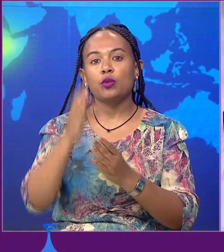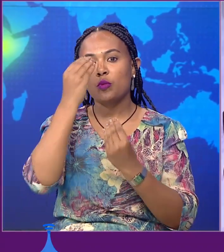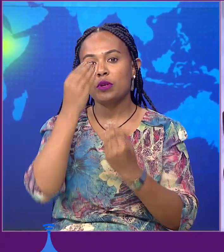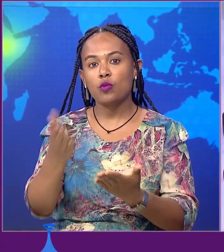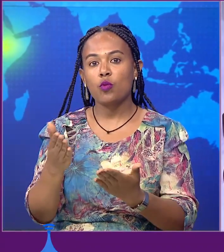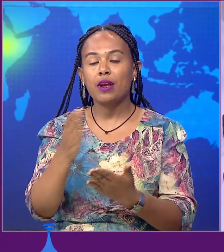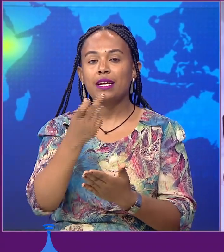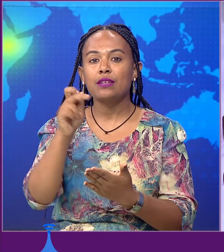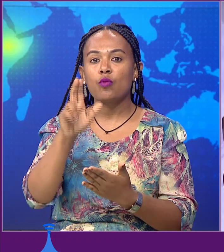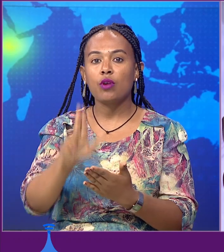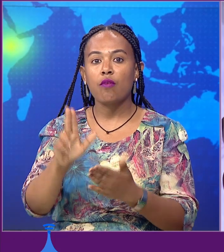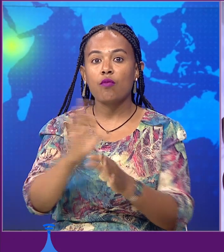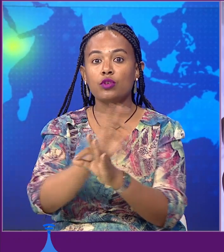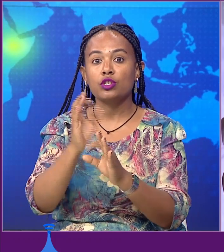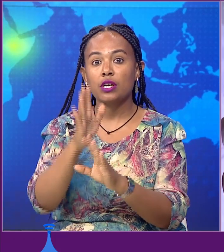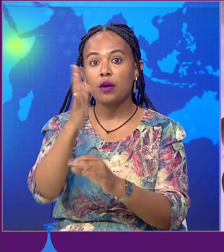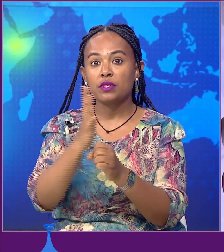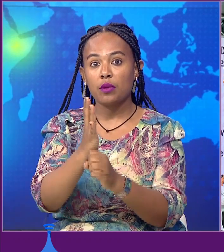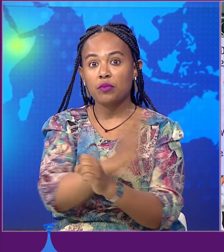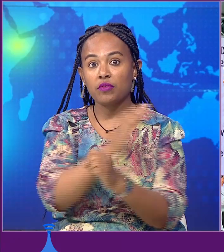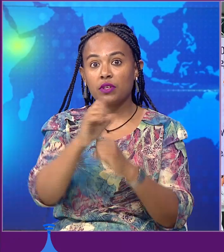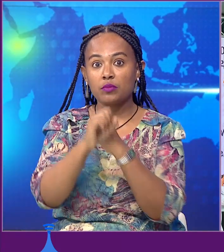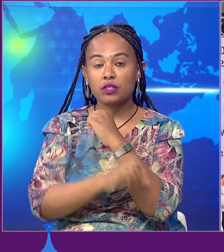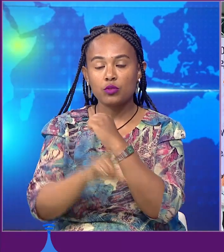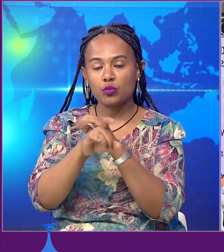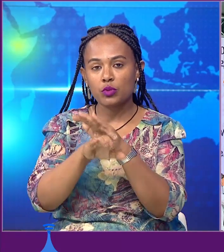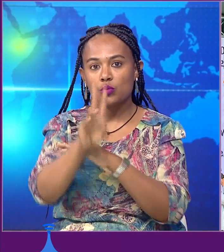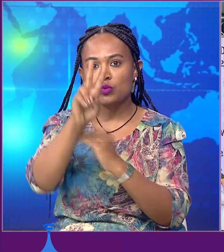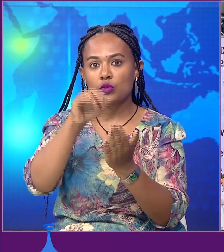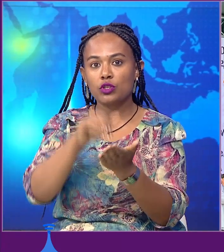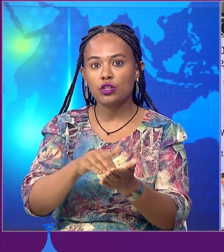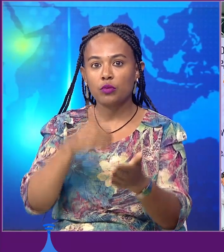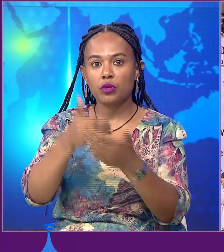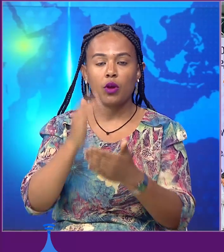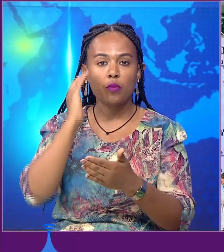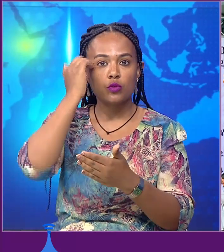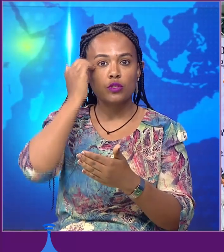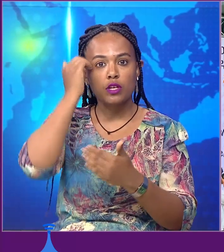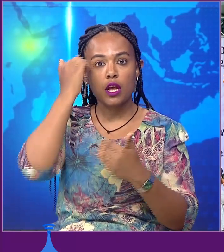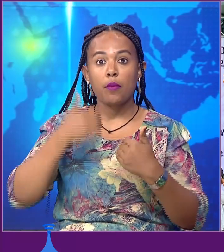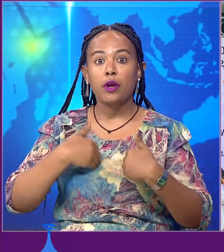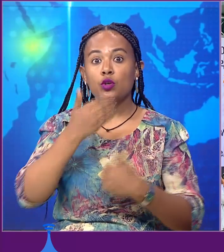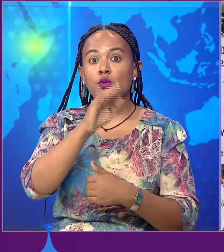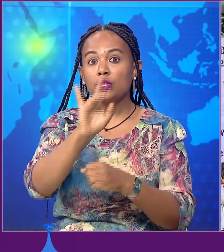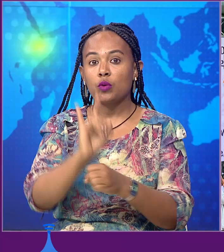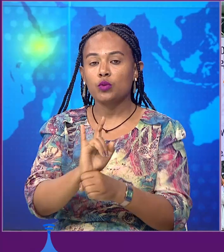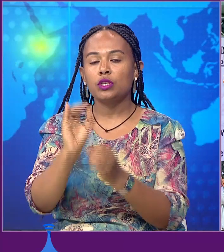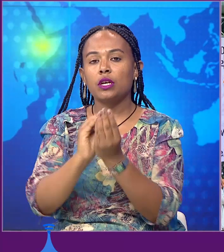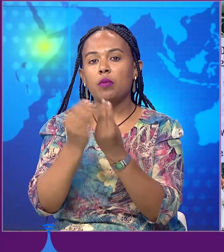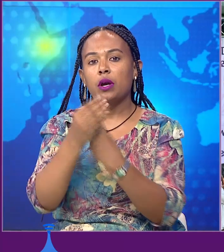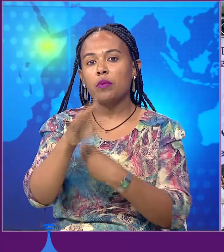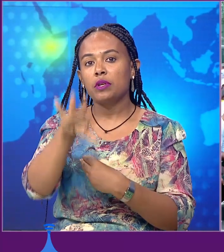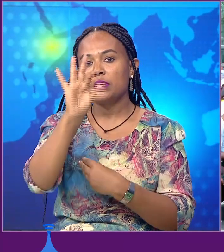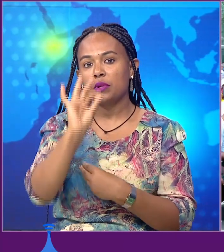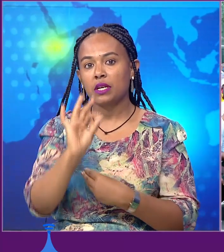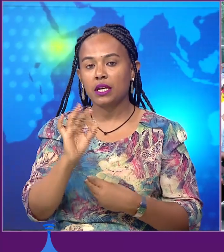የዲቦራ ፋውንዴሽን ከ5 ዓመታት በፊት የተመሰረተ ሲሆን በስሩ ወደ 2000 የሚጠጉ የአእምሮ እድገት ውስንነት ያለባቸውን ዜጎች እየተንከባከበ